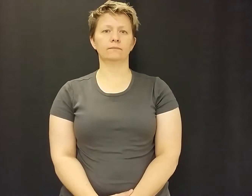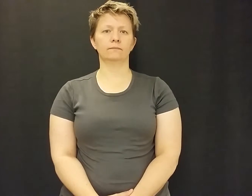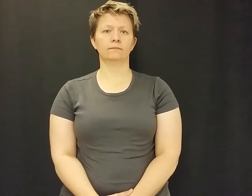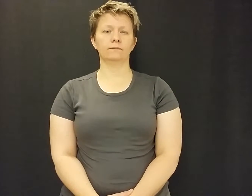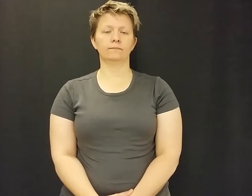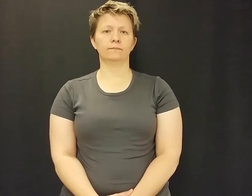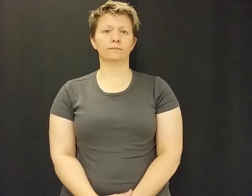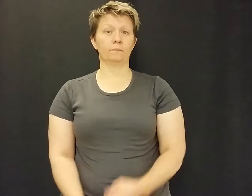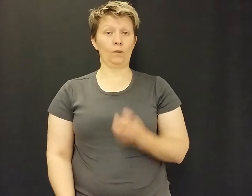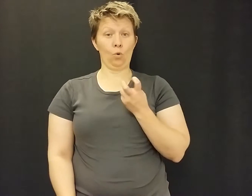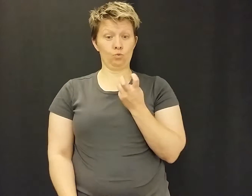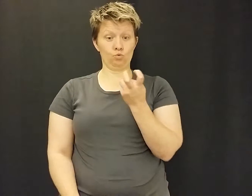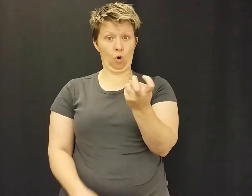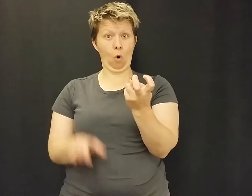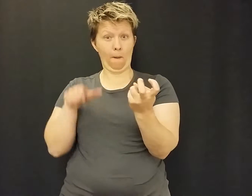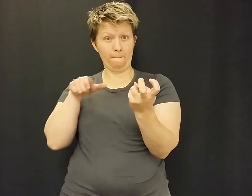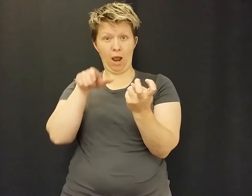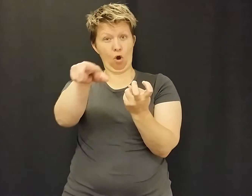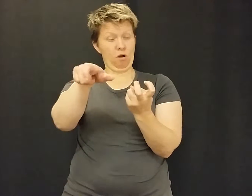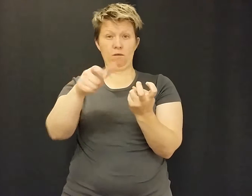Perroner så hullet som pløjemarker.